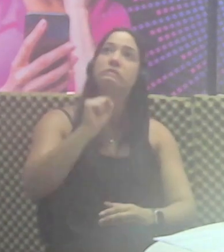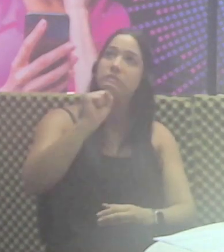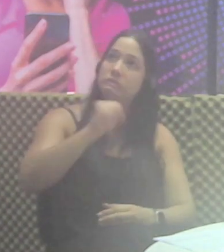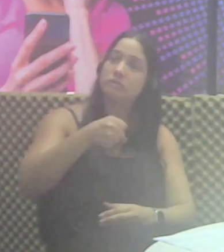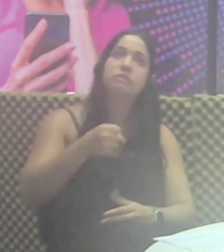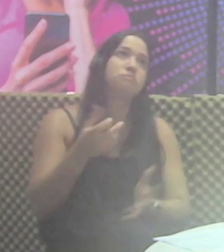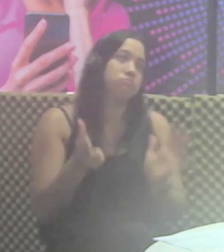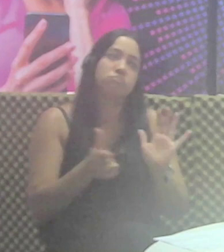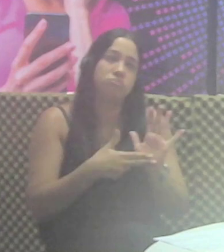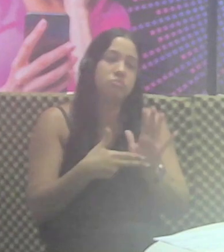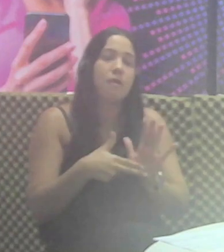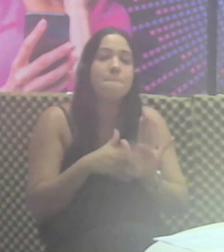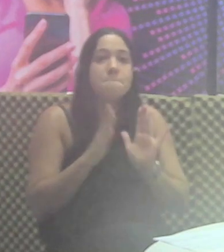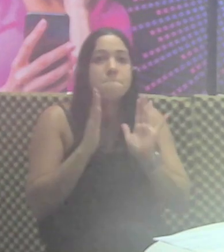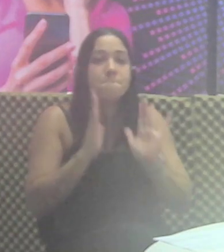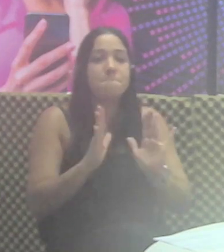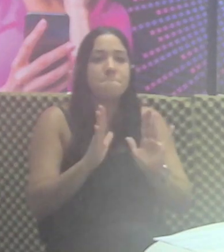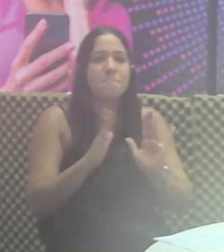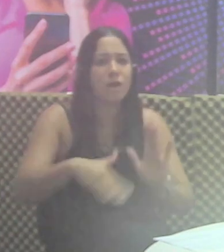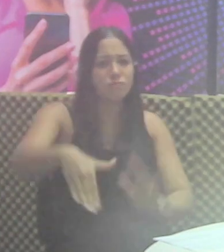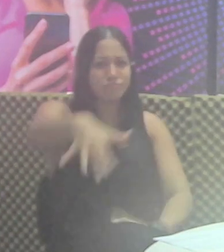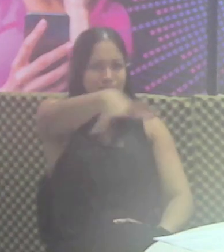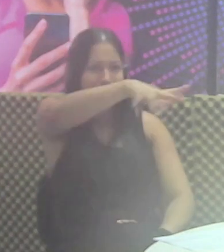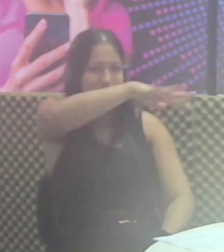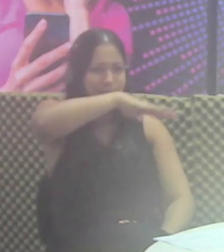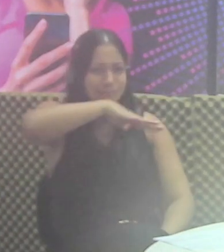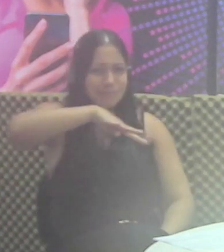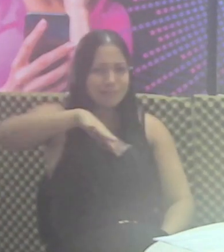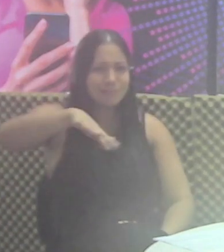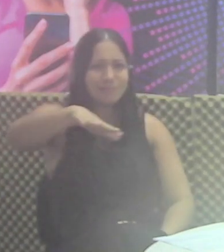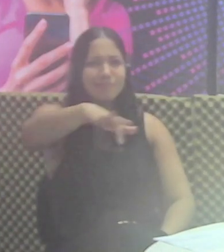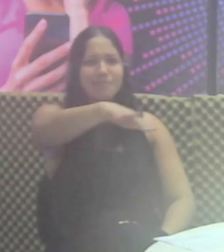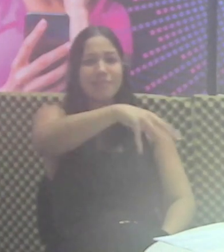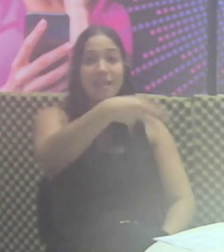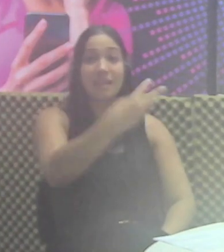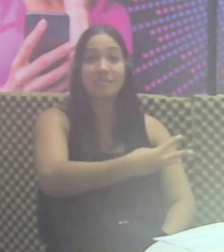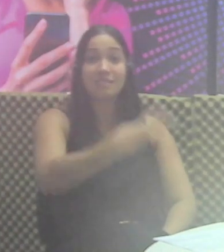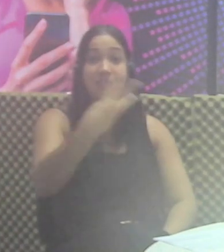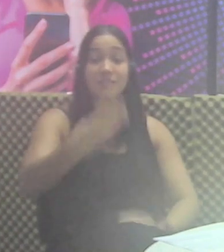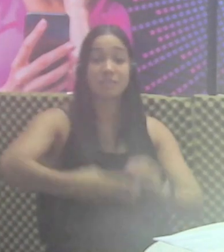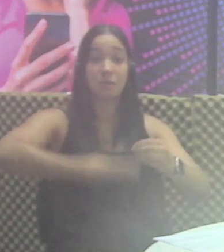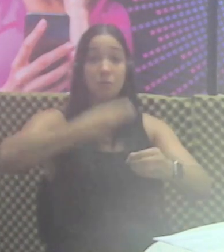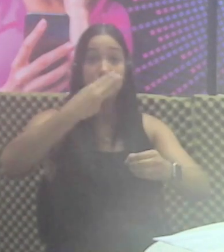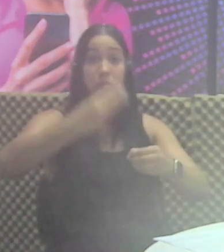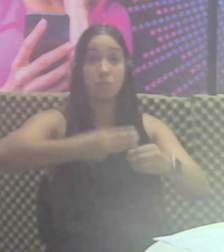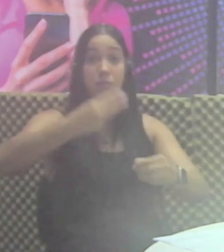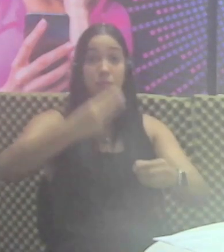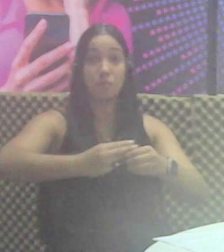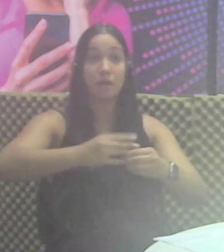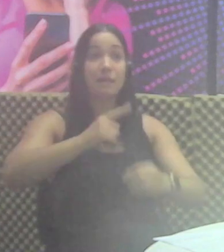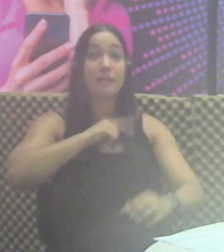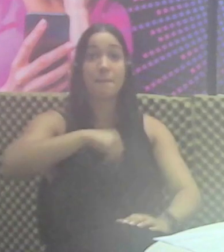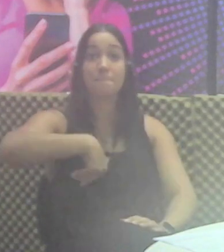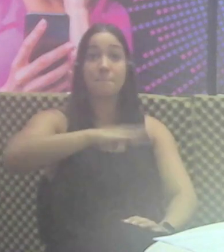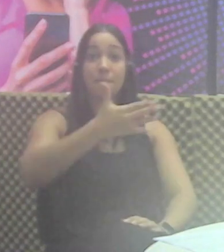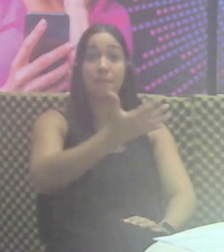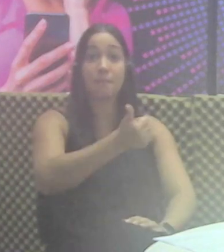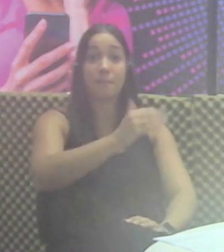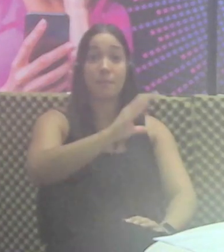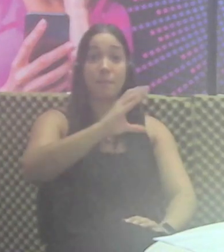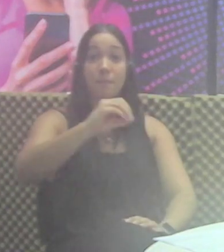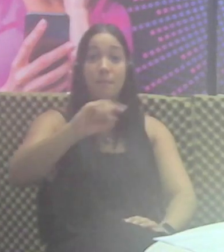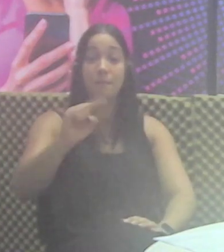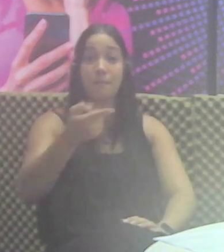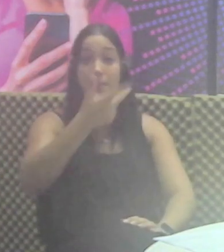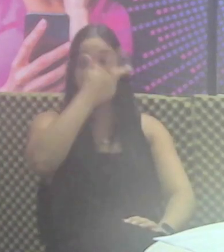reconhecer, mas coloca num cenário, num conjunto de 33 municípios que tem mais de 100 mil, Uberlândia com